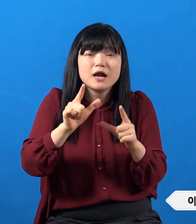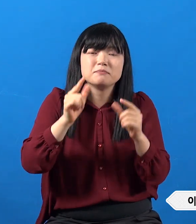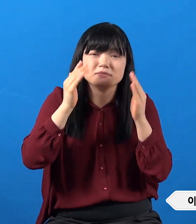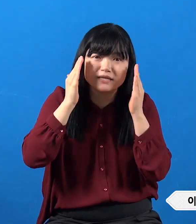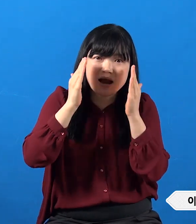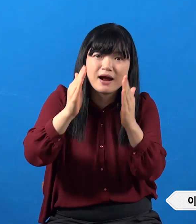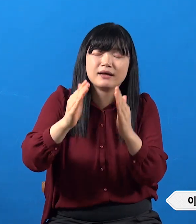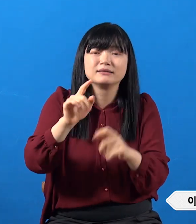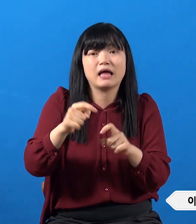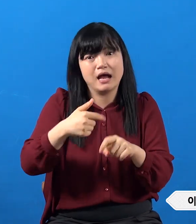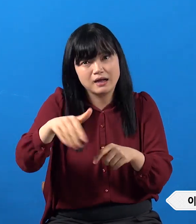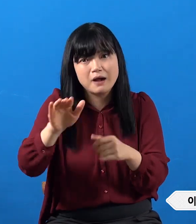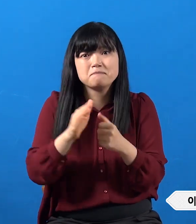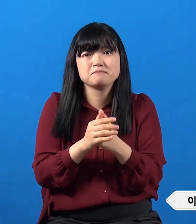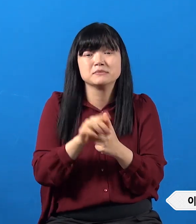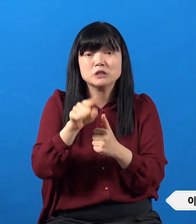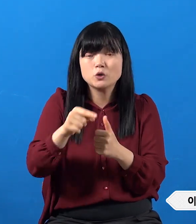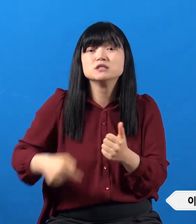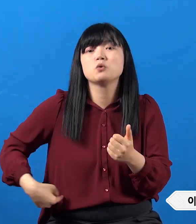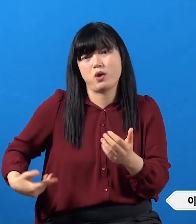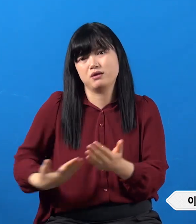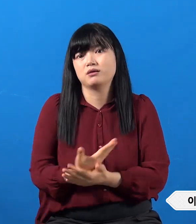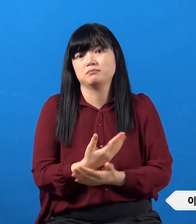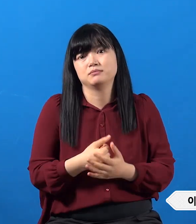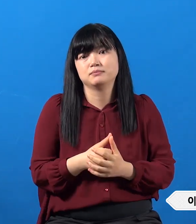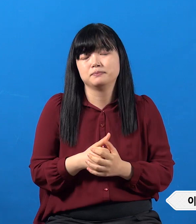향한 나아감, 거기까지가 회개예요.